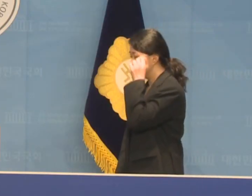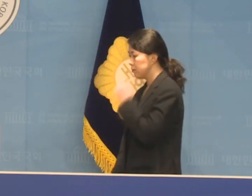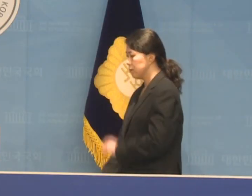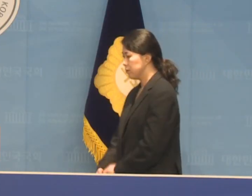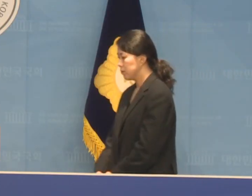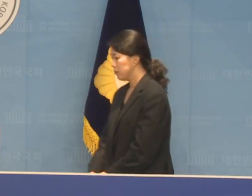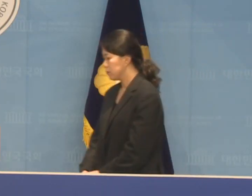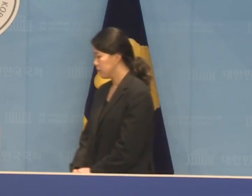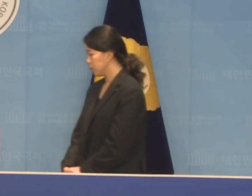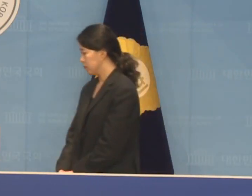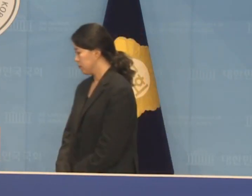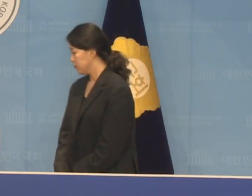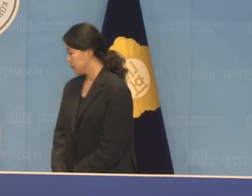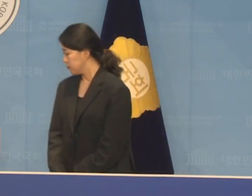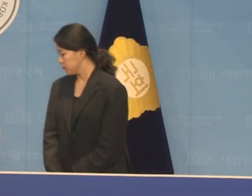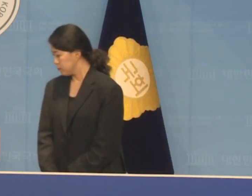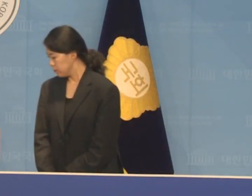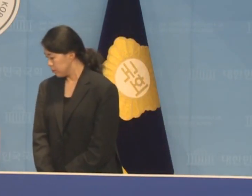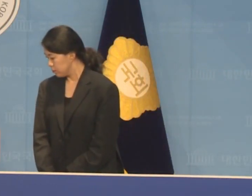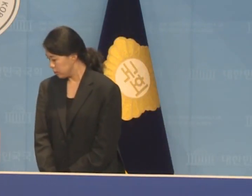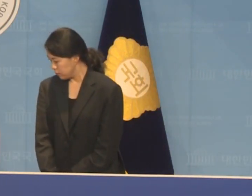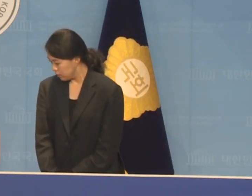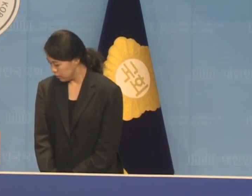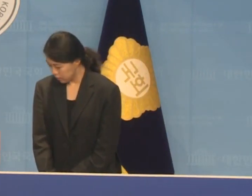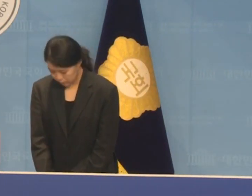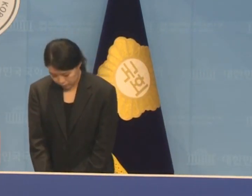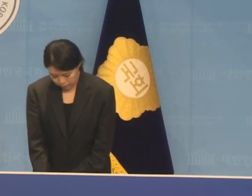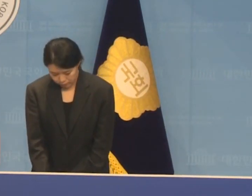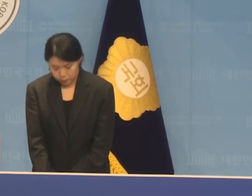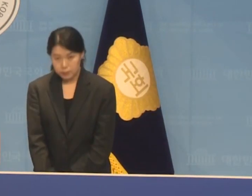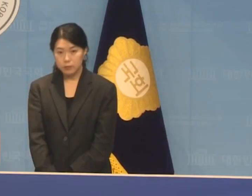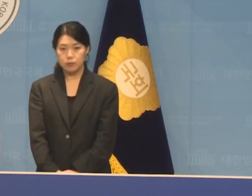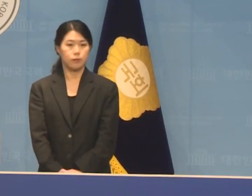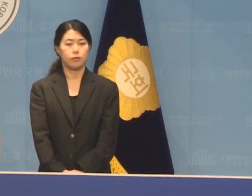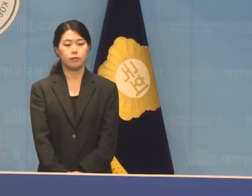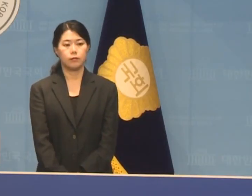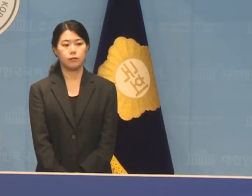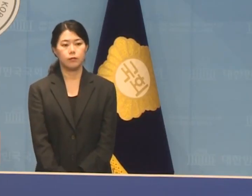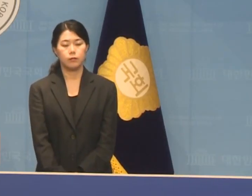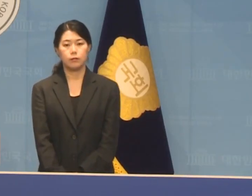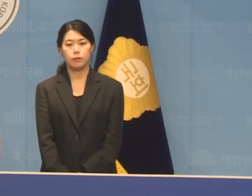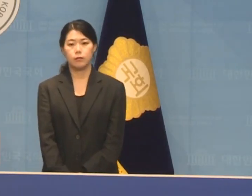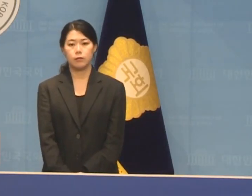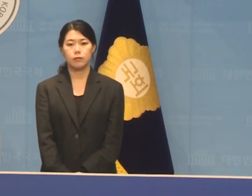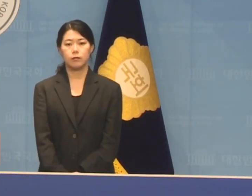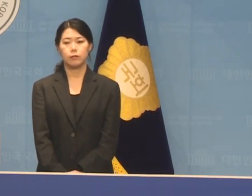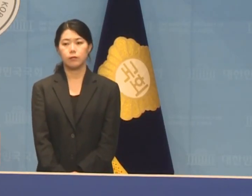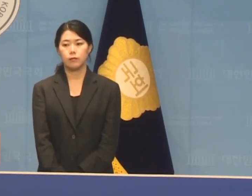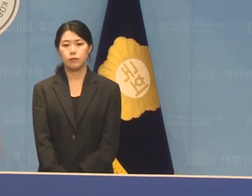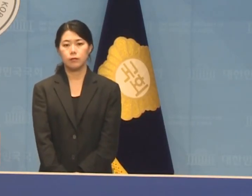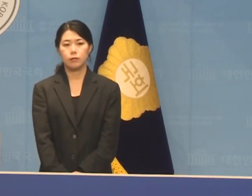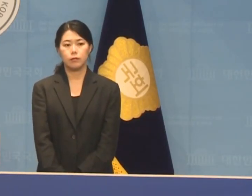그러면 지금은 제가 좀 키가 작아서 이러는데 나중에 좀 올리시고 하시면 됩니다.